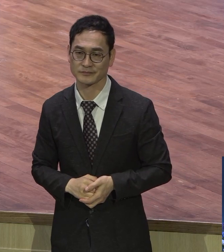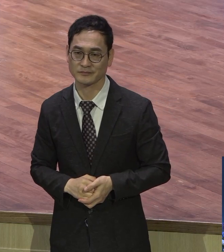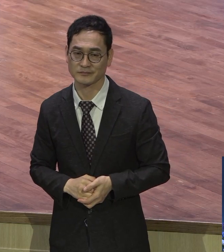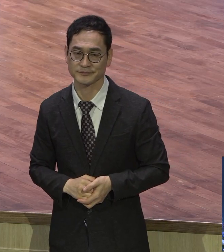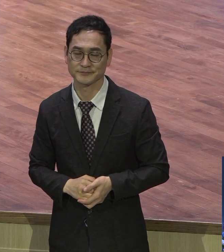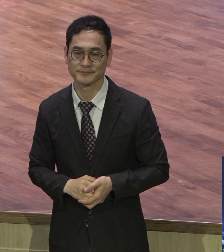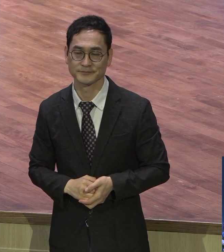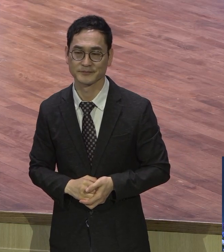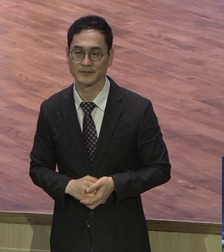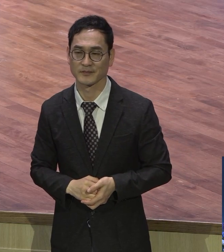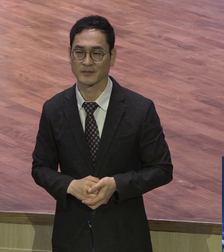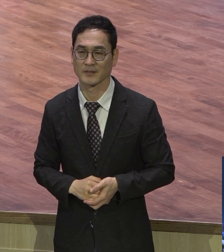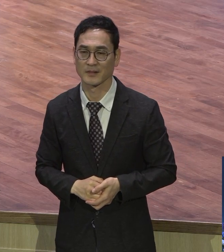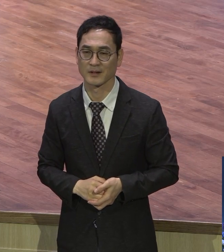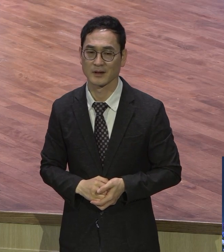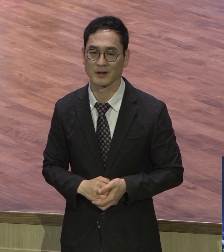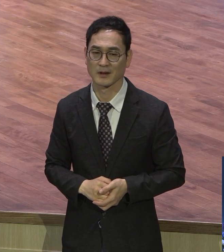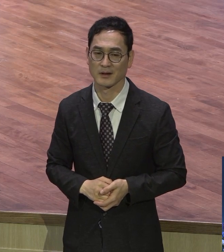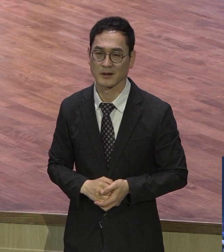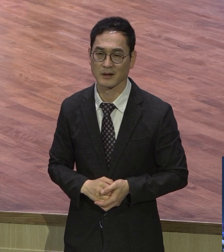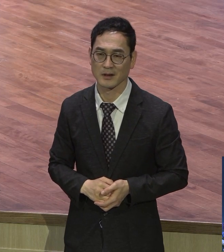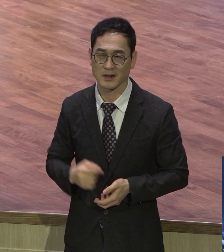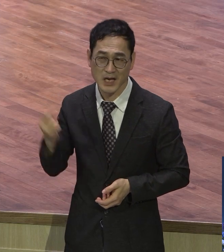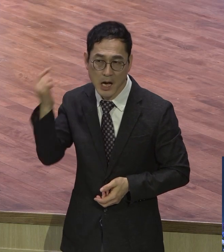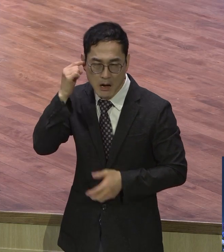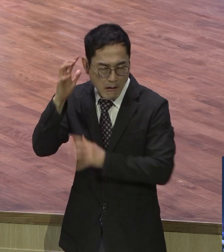있는 소음이 확 줄었다.